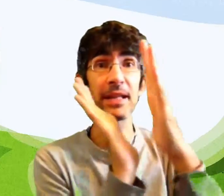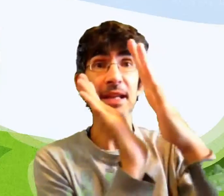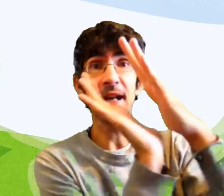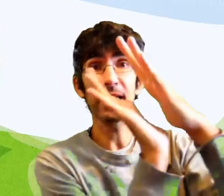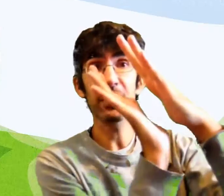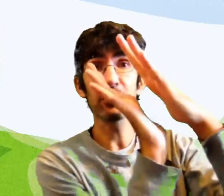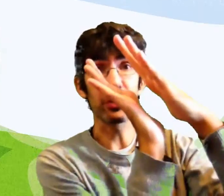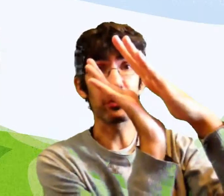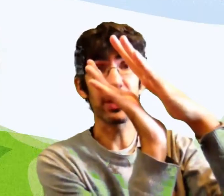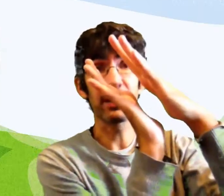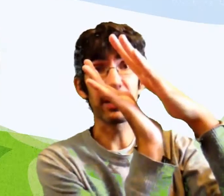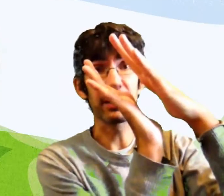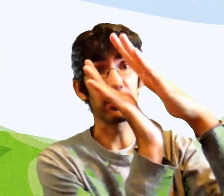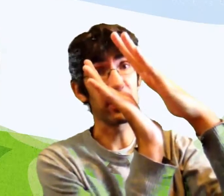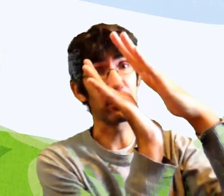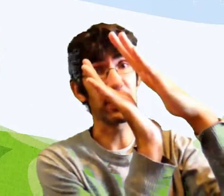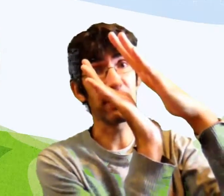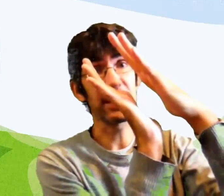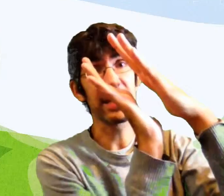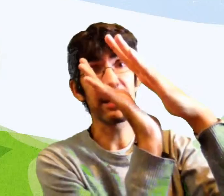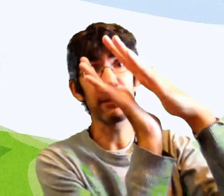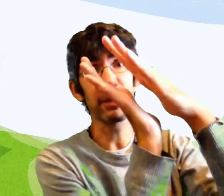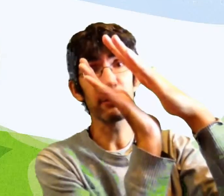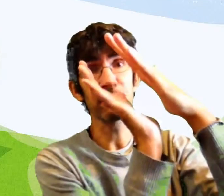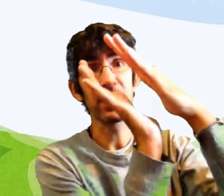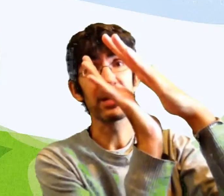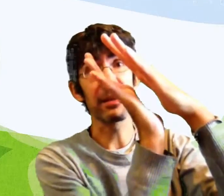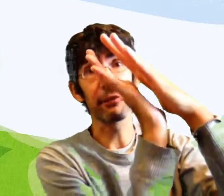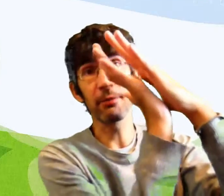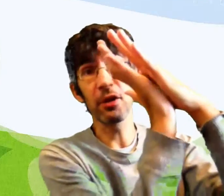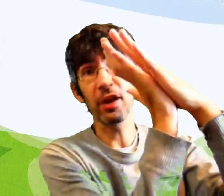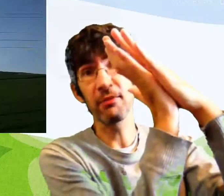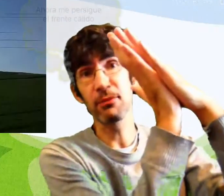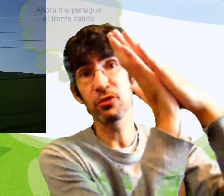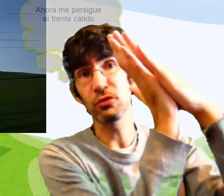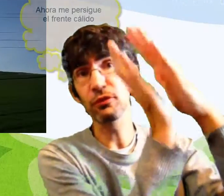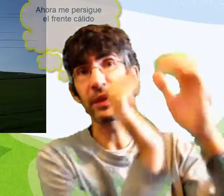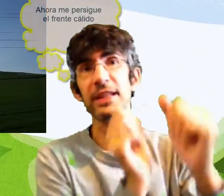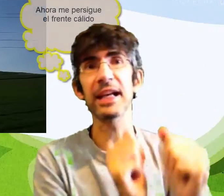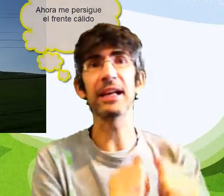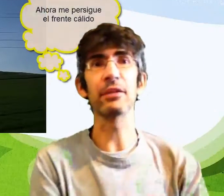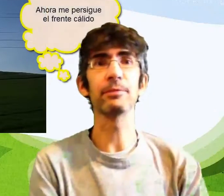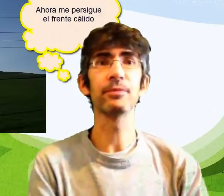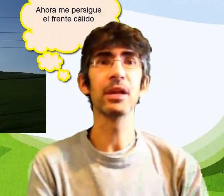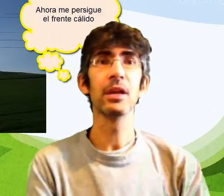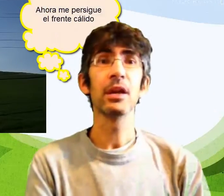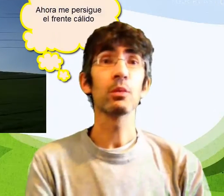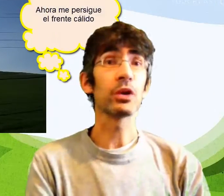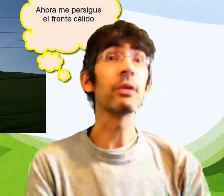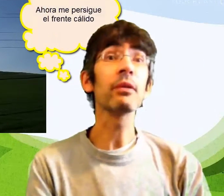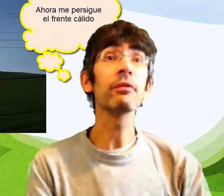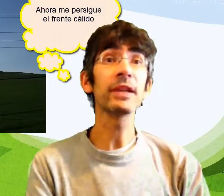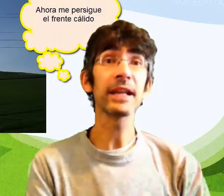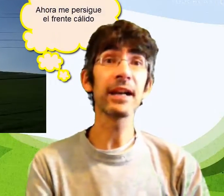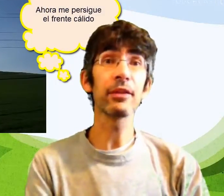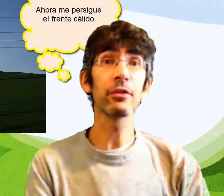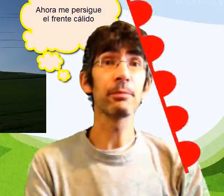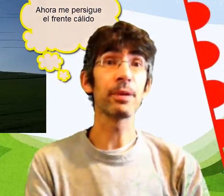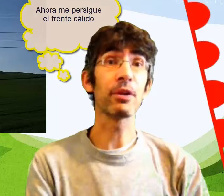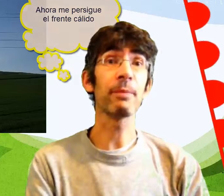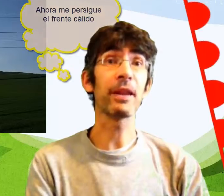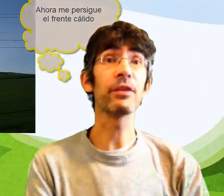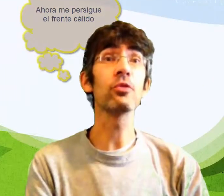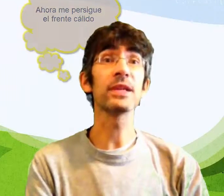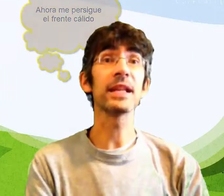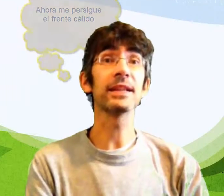cálido penetra en la región donde encontraba donde se encontraba antes el aire frío se forma lo que llamamos un frente cálido cuando yo hago un frente